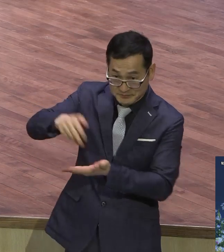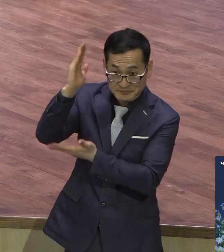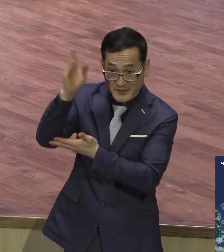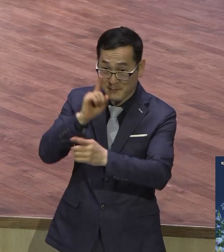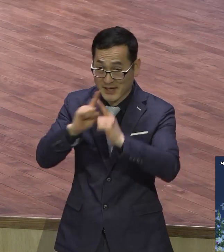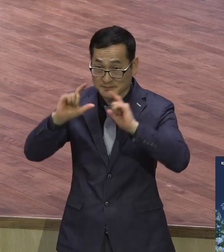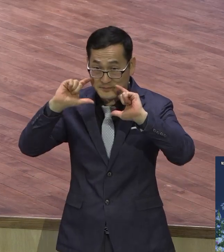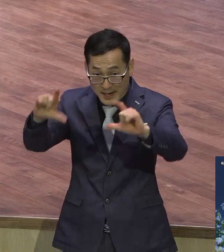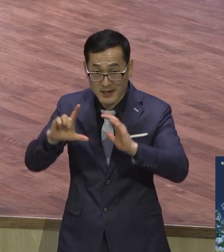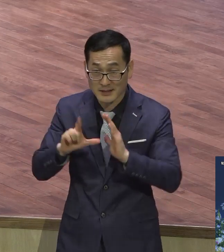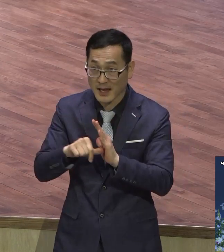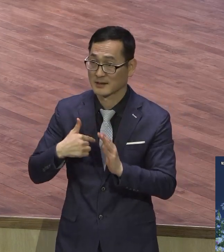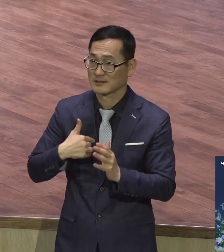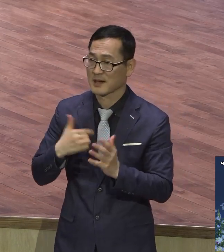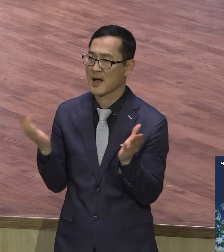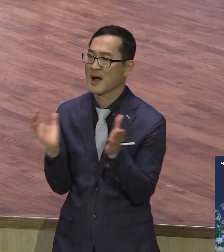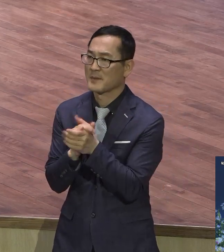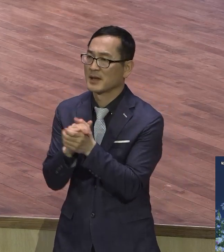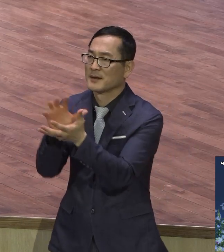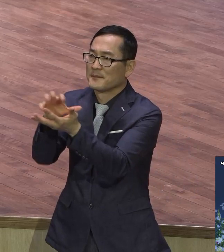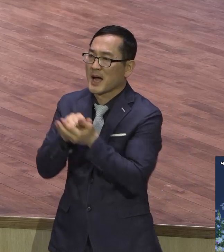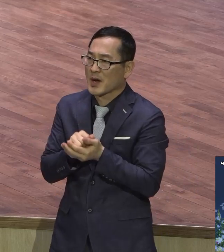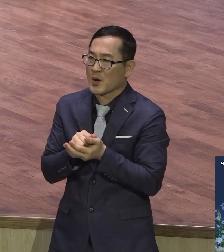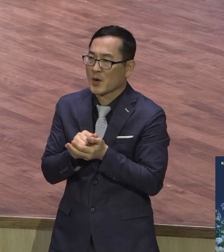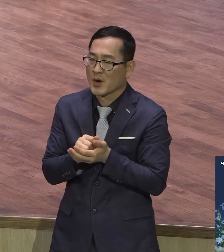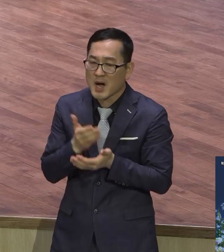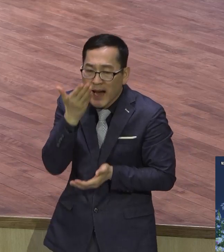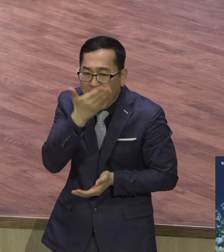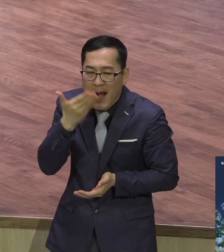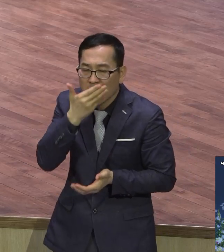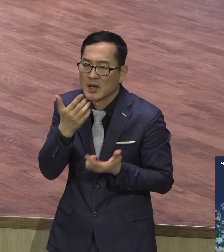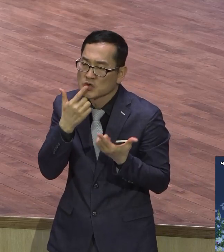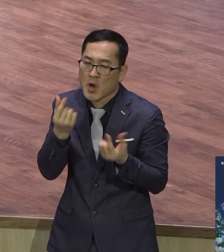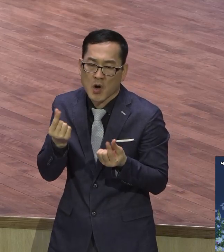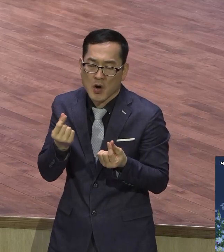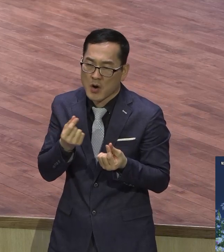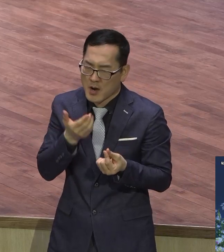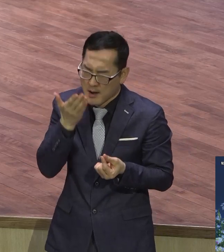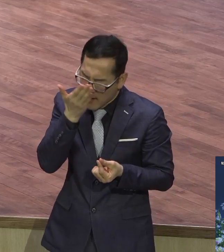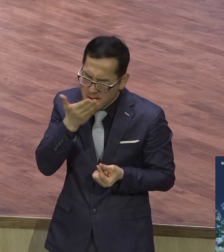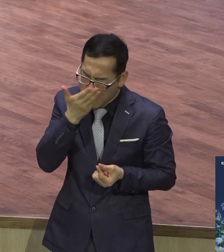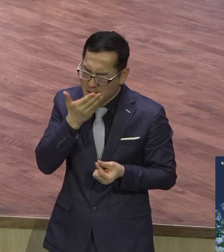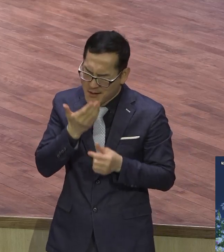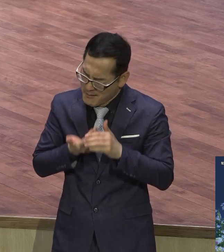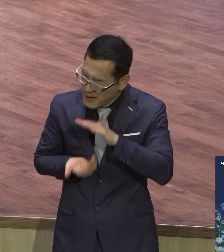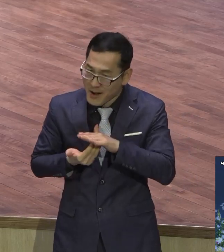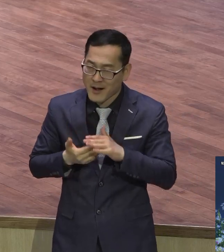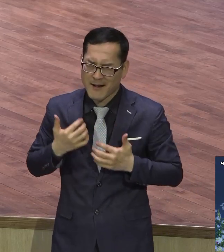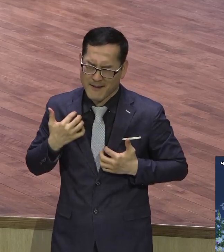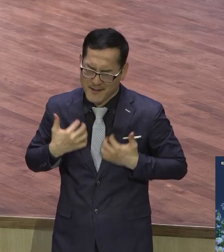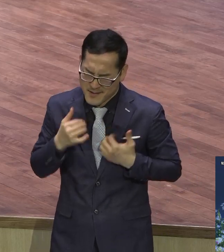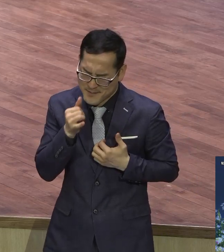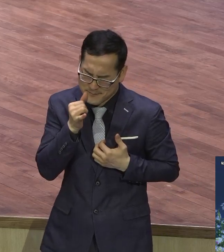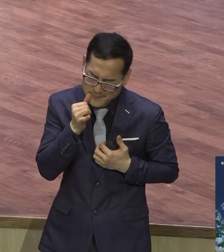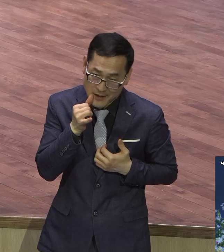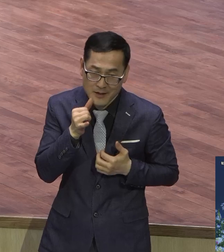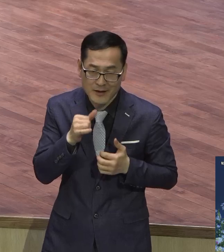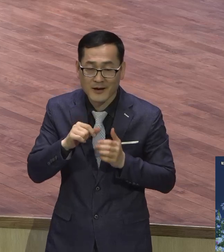때에 내 신명 속에 꿀과 송이 꿀보다 더 달다라고 그렇게 느껴질 때